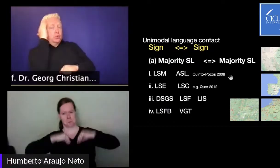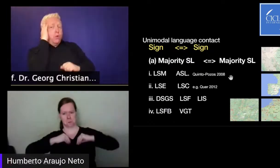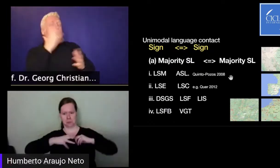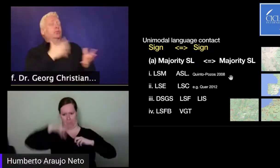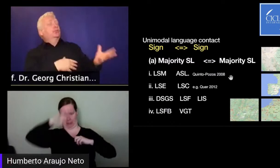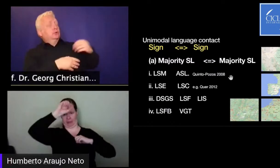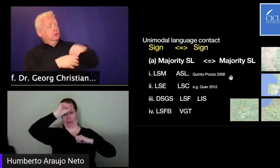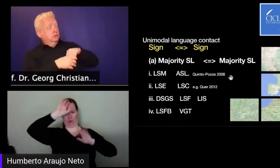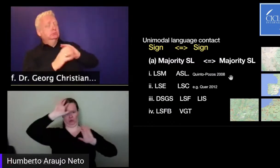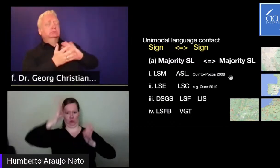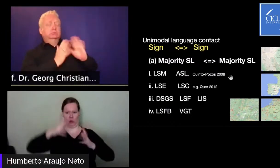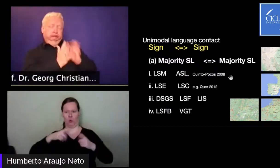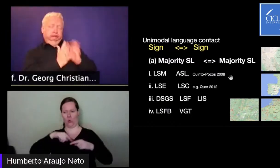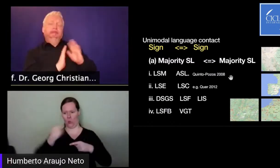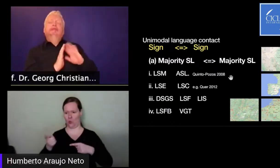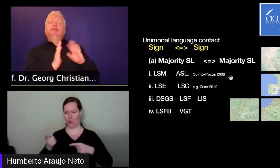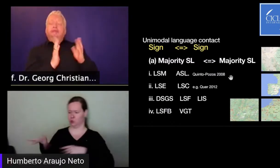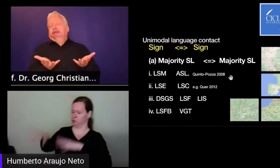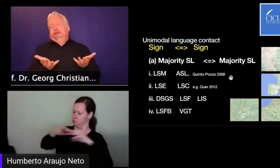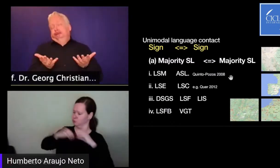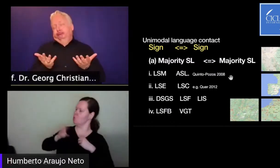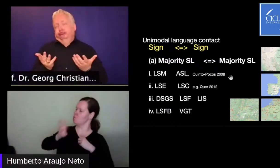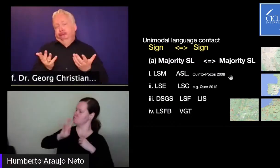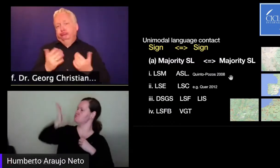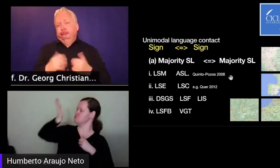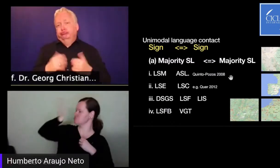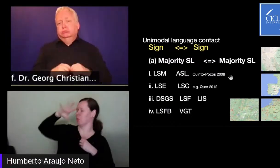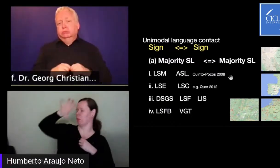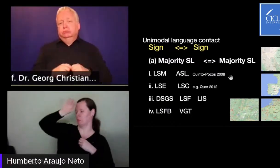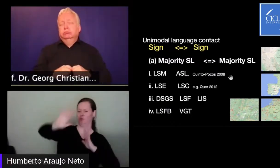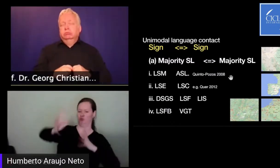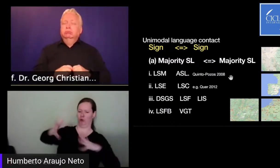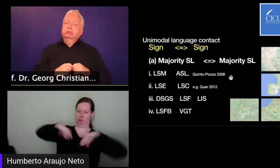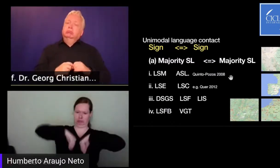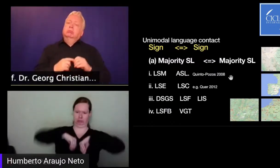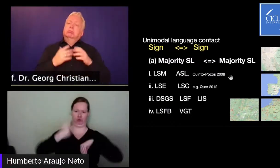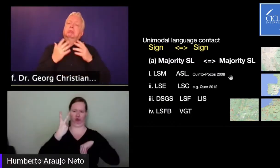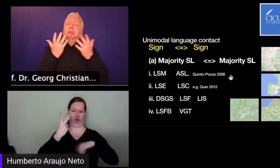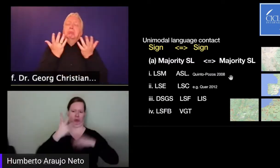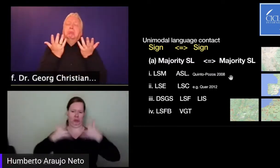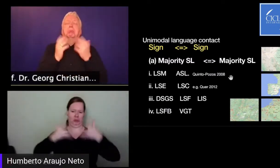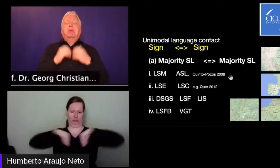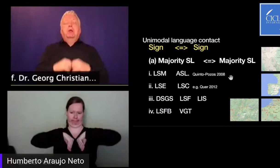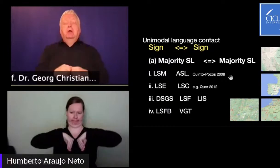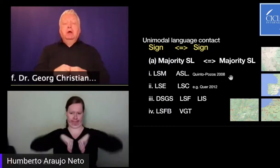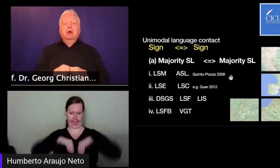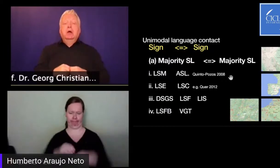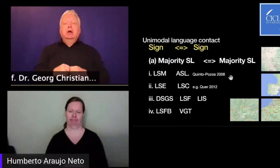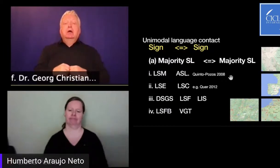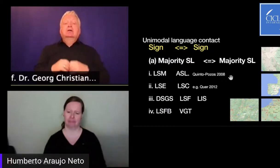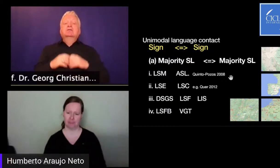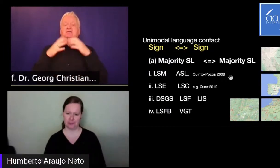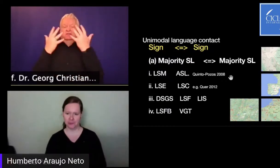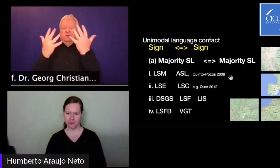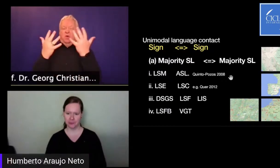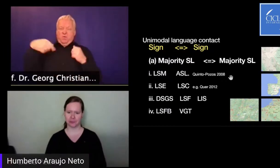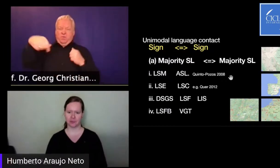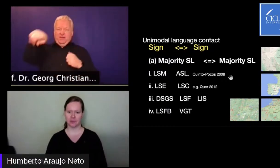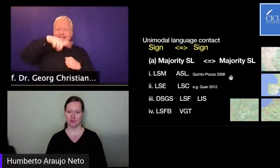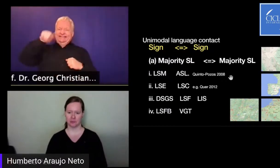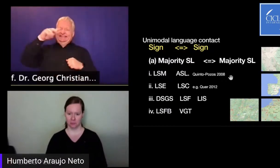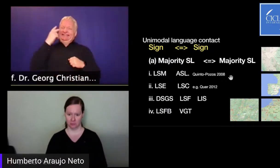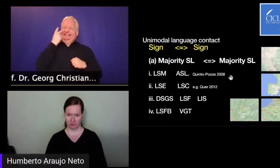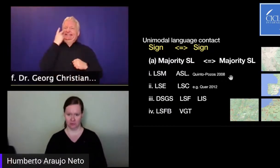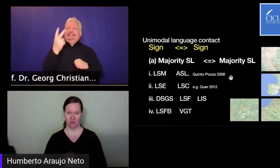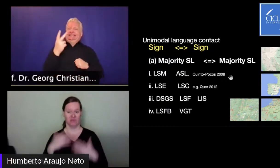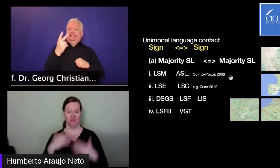vezes, um surdo pode aprender uma dessas línguas sinais, mas entrar em contato com outra língua e desenvolver ambas